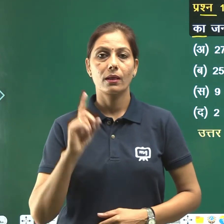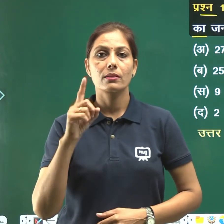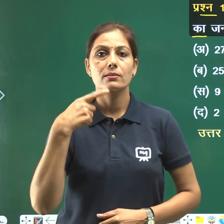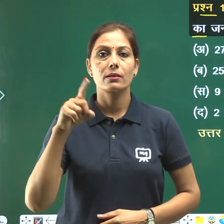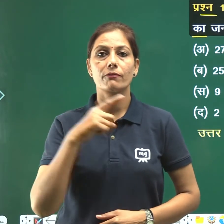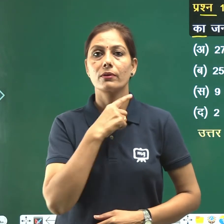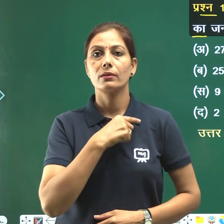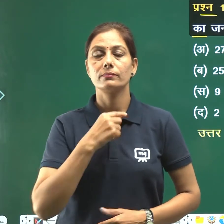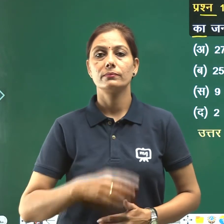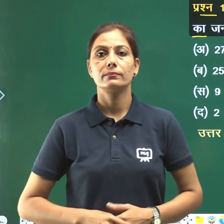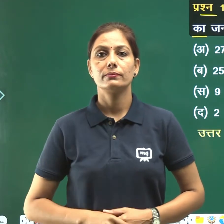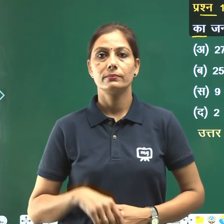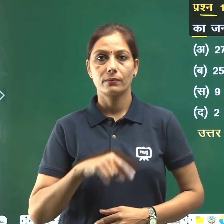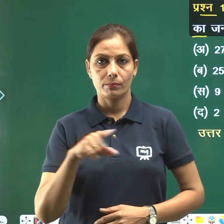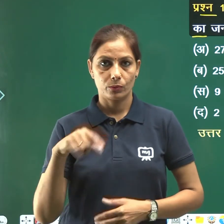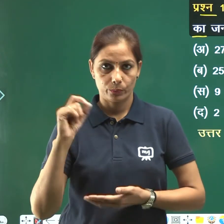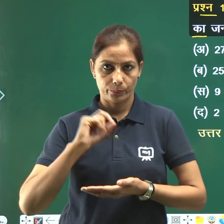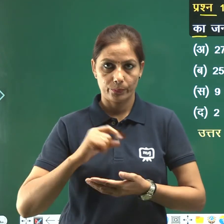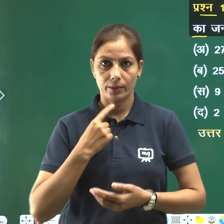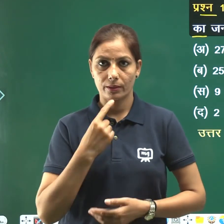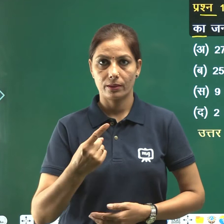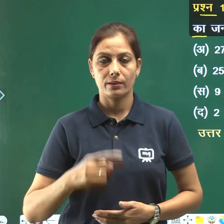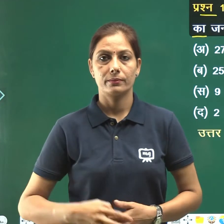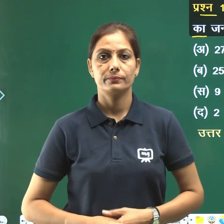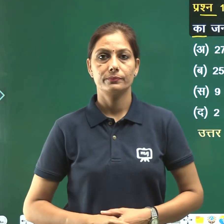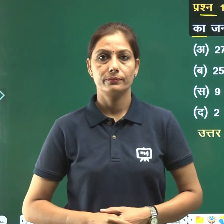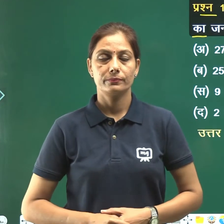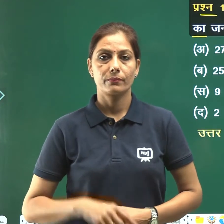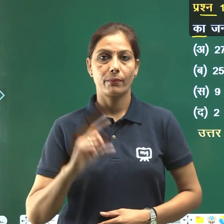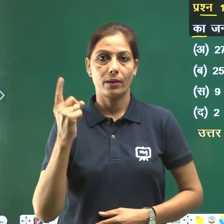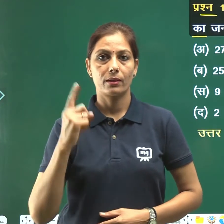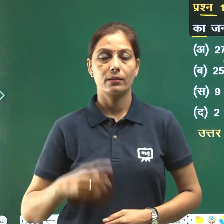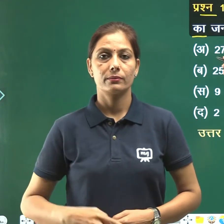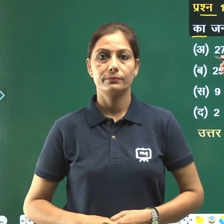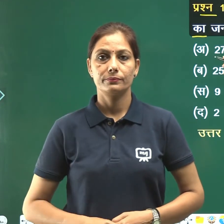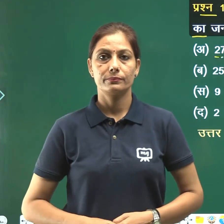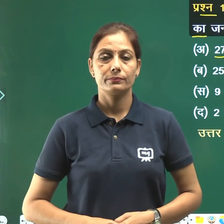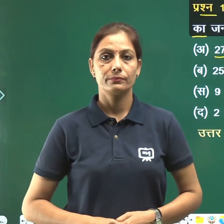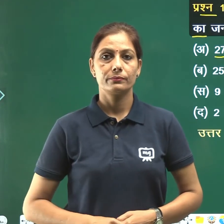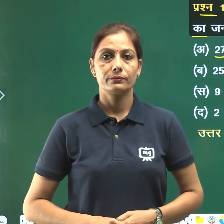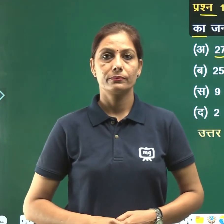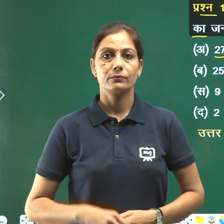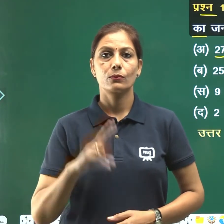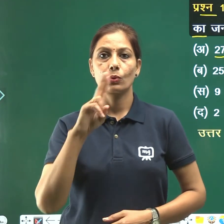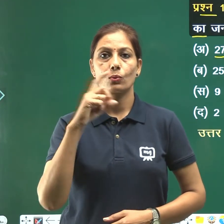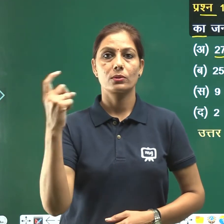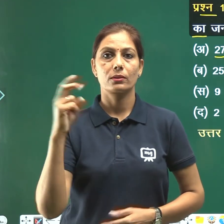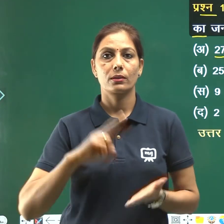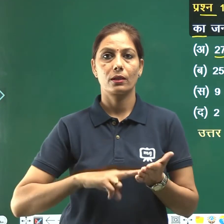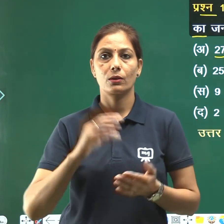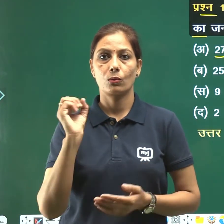सही विकल्प आपको बताना है। पहला 27 नवंबर